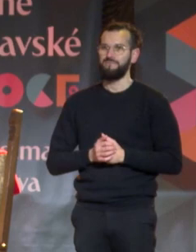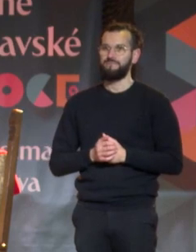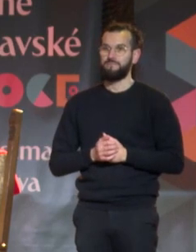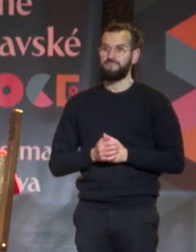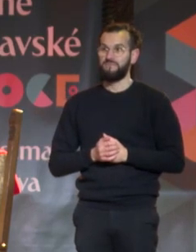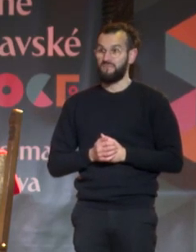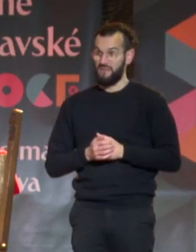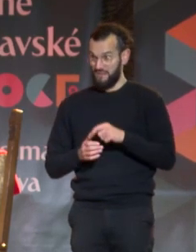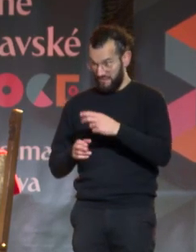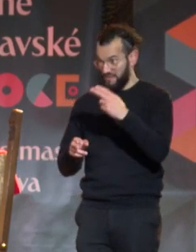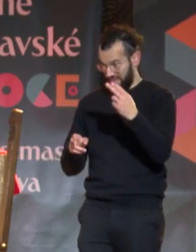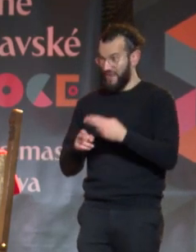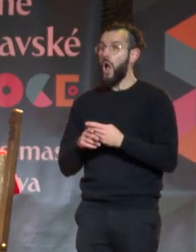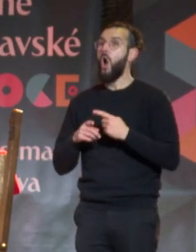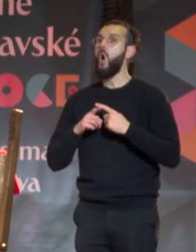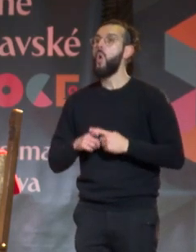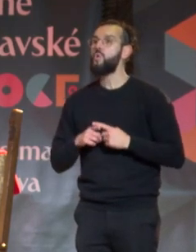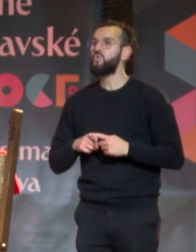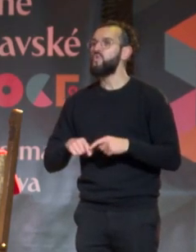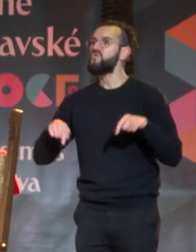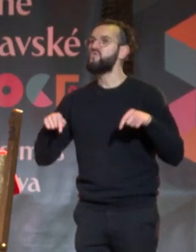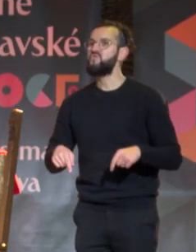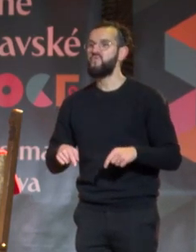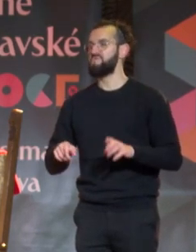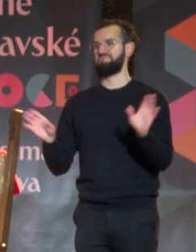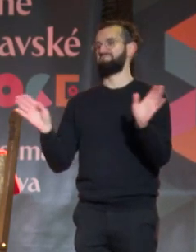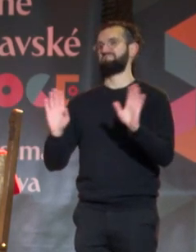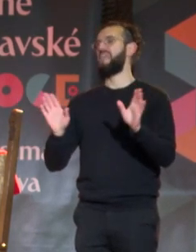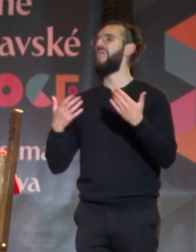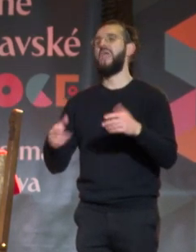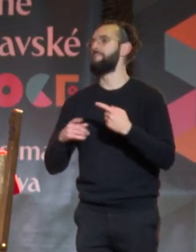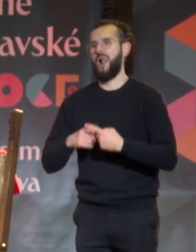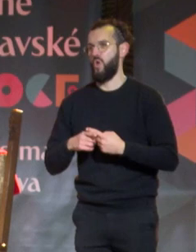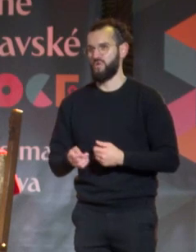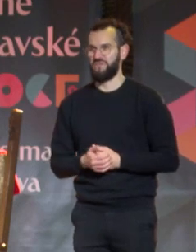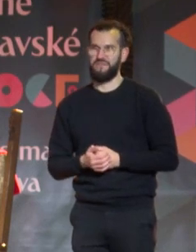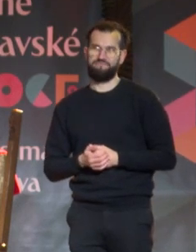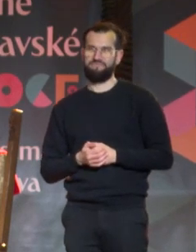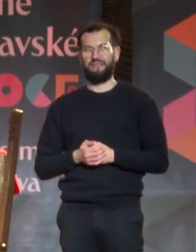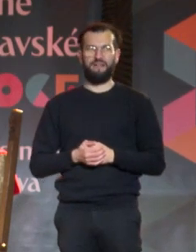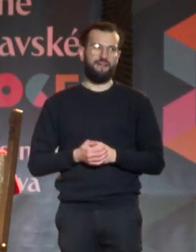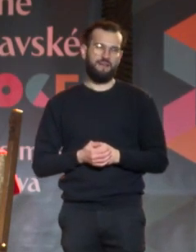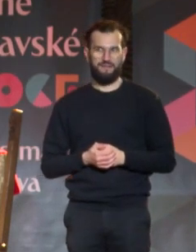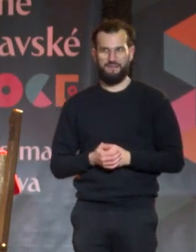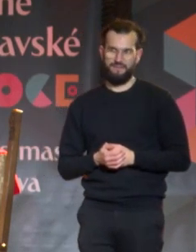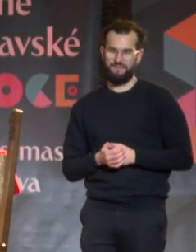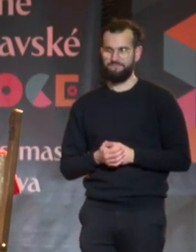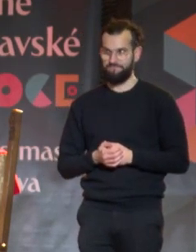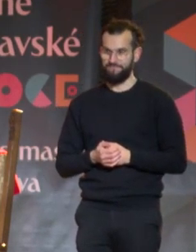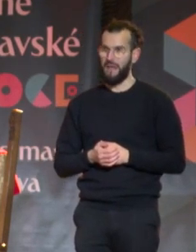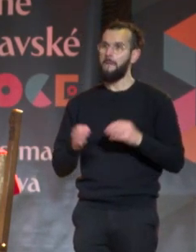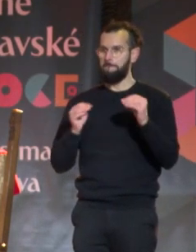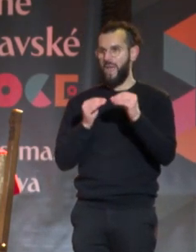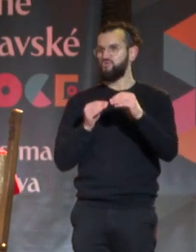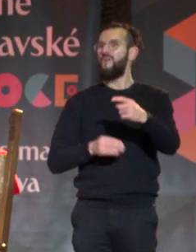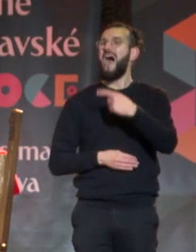Ak ste zvyknutá na luxus, tak tu nebudete spokojná. Pretáča oči Bečková a mávne rukou nad našim